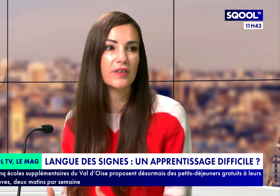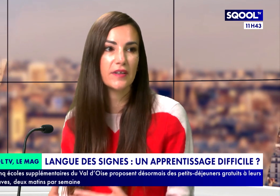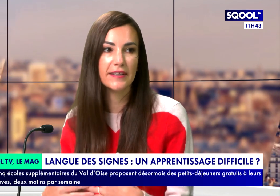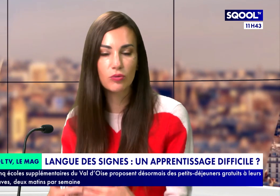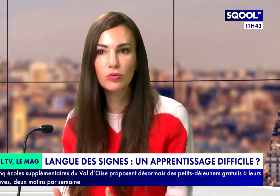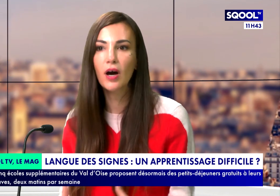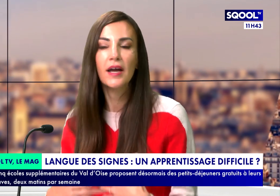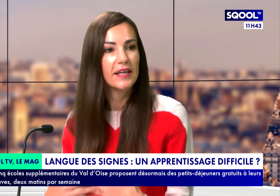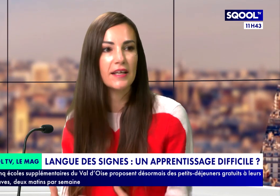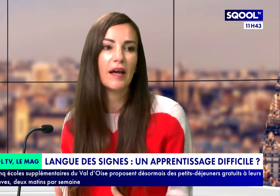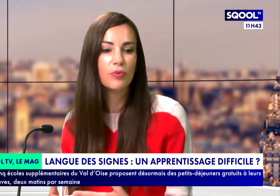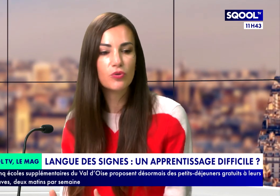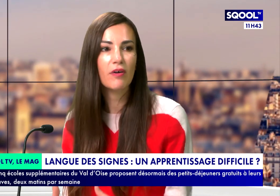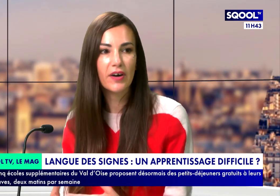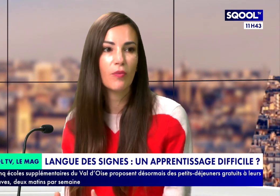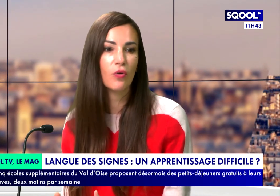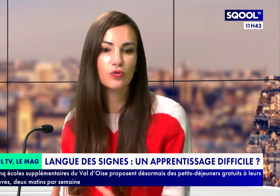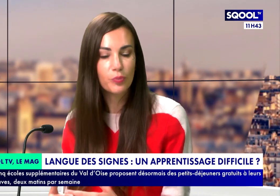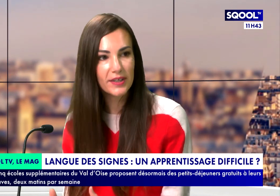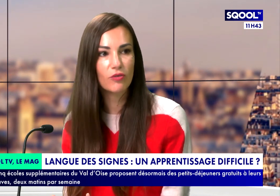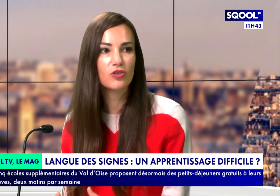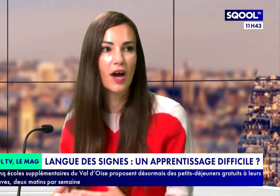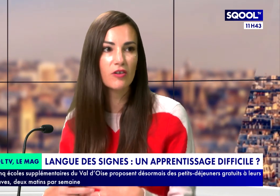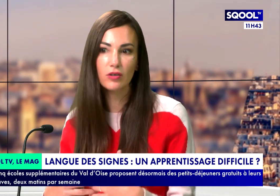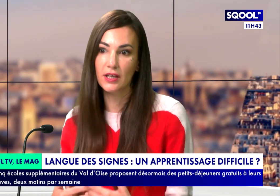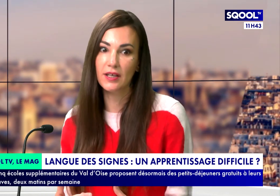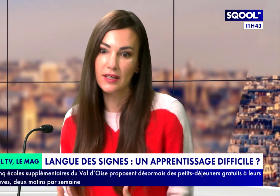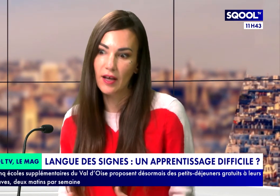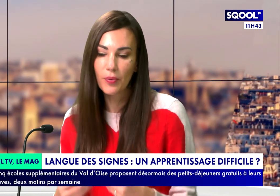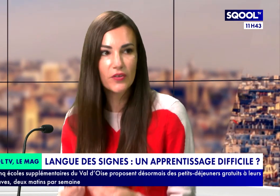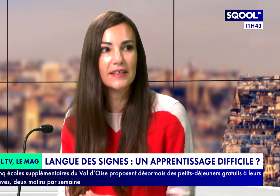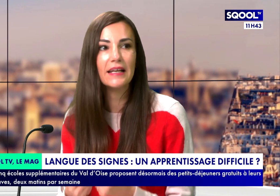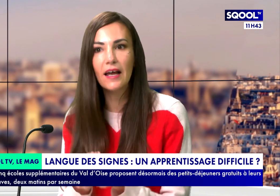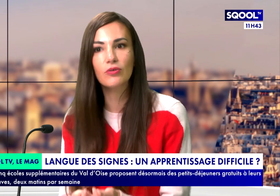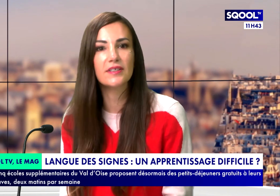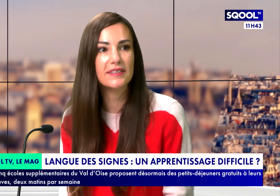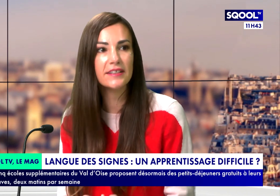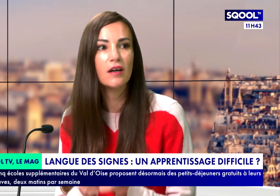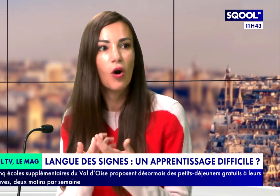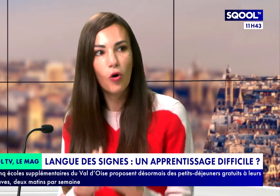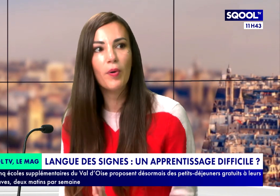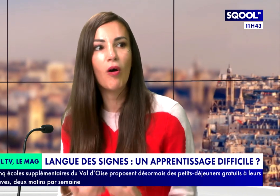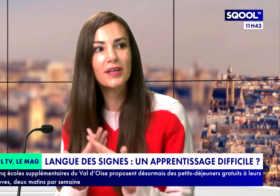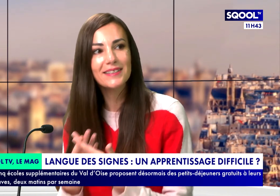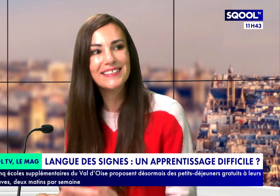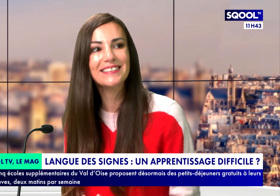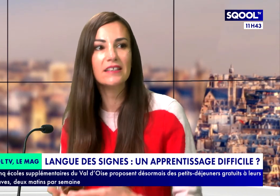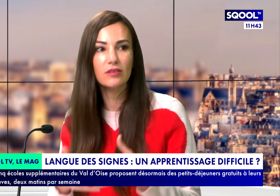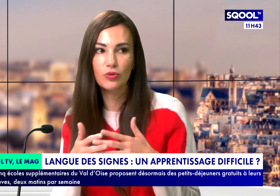des cours. Il y a besoin vraiment d'une prise en charge et d'apporter la langue des signes aux parents qui décident que ça